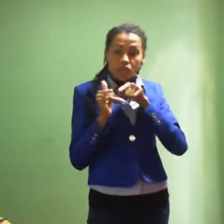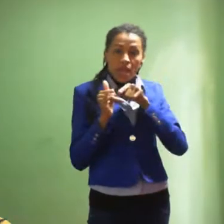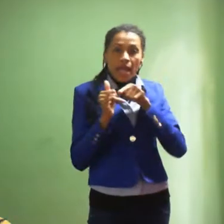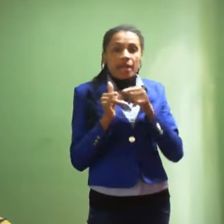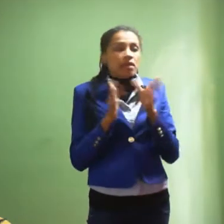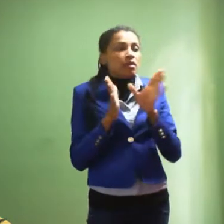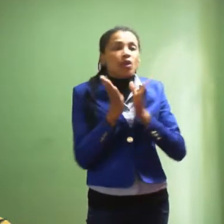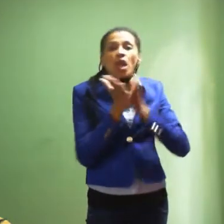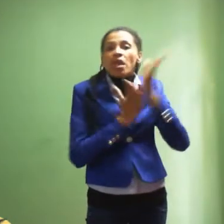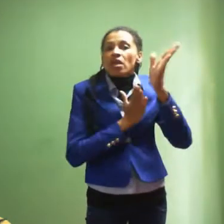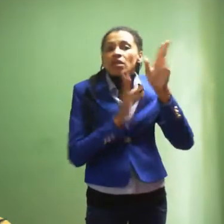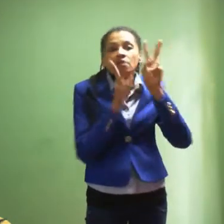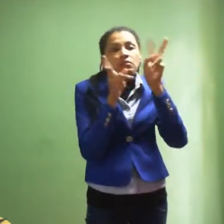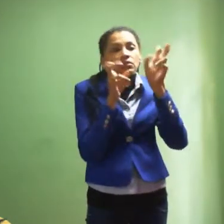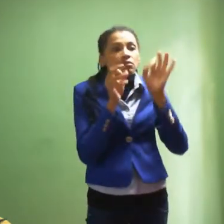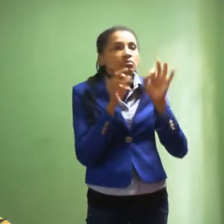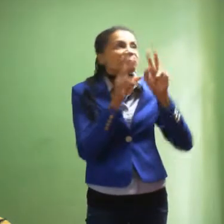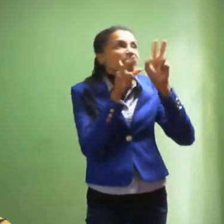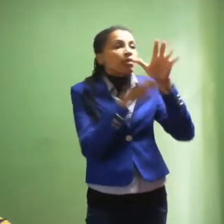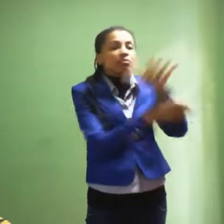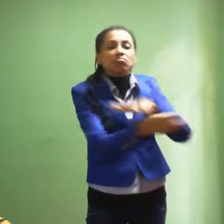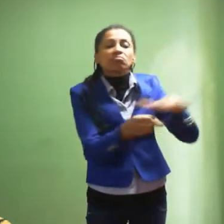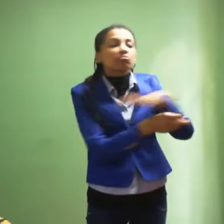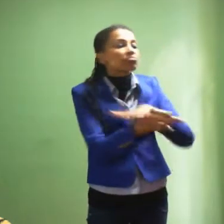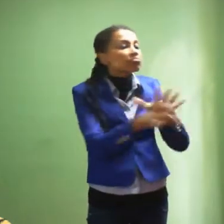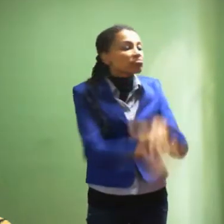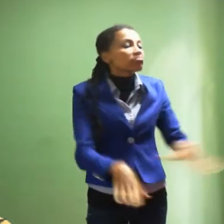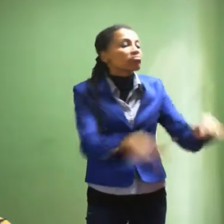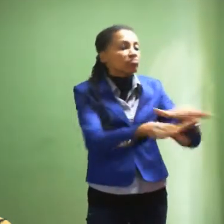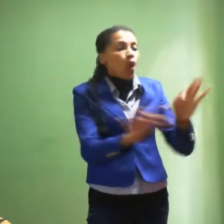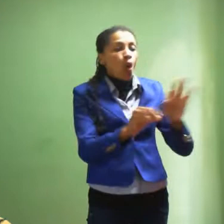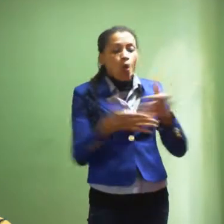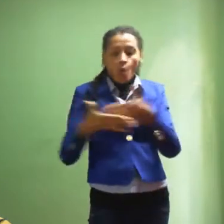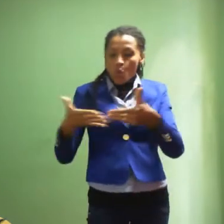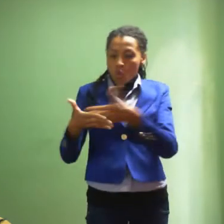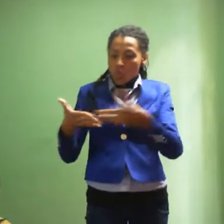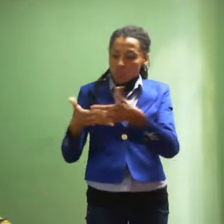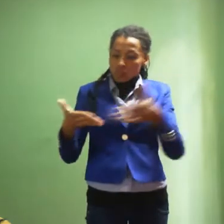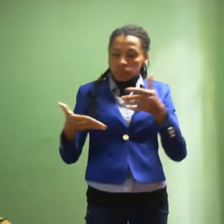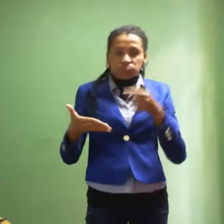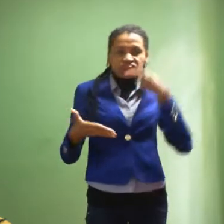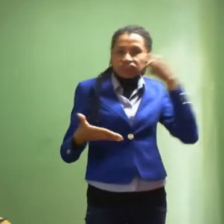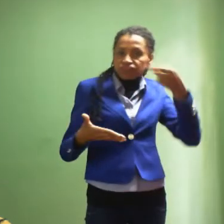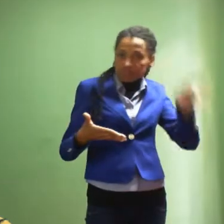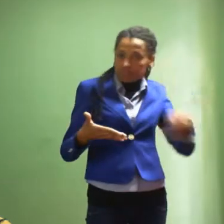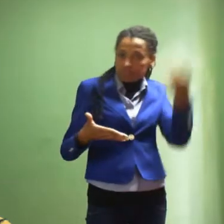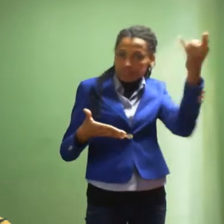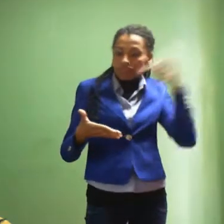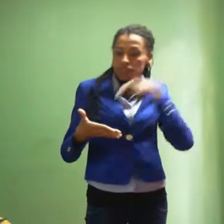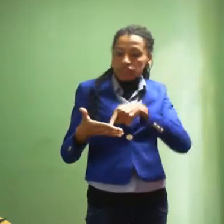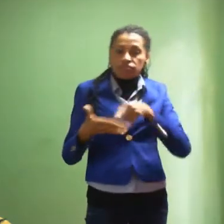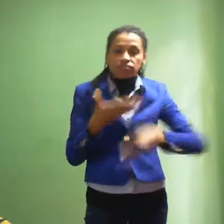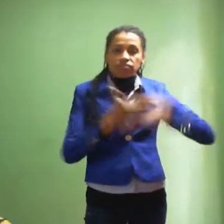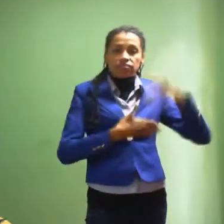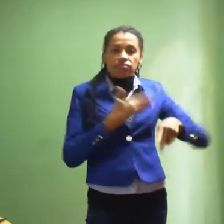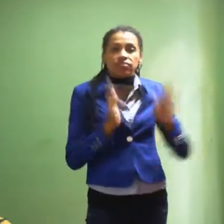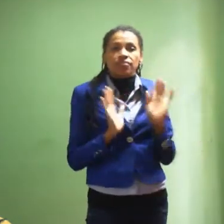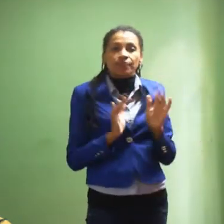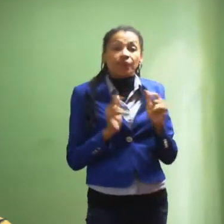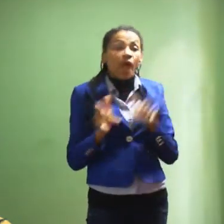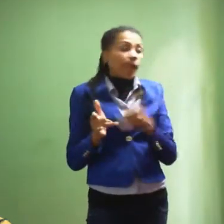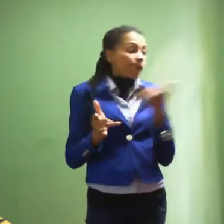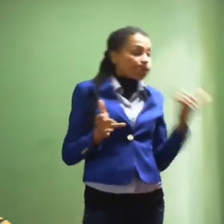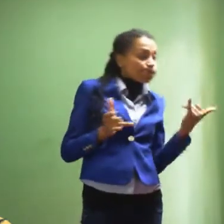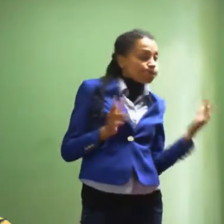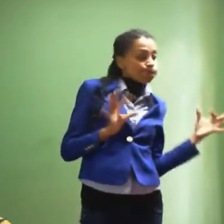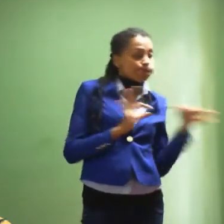por un eje temático, un tema, una situación problemática, un texto, un relato. Entonces, en este momento va a estar presente la lengua